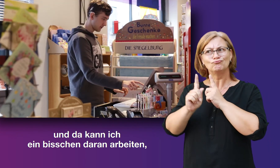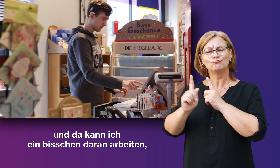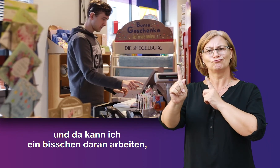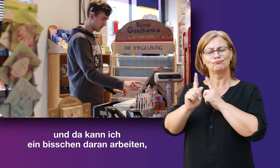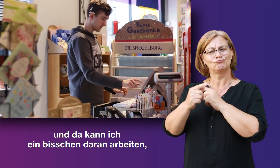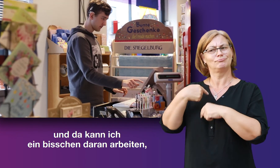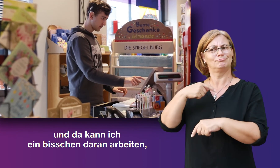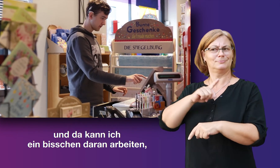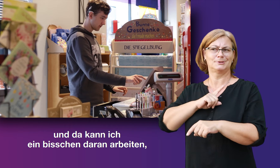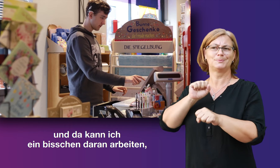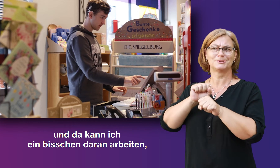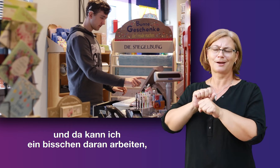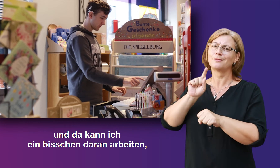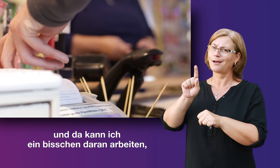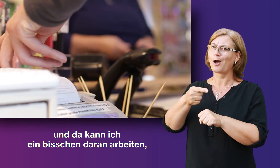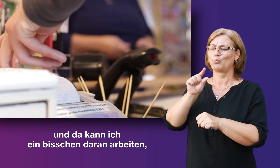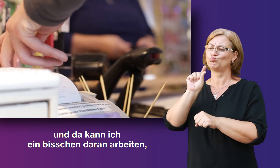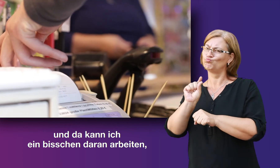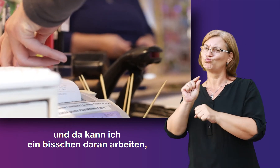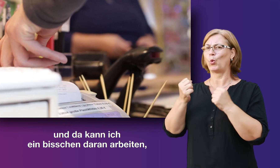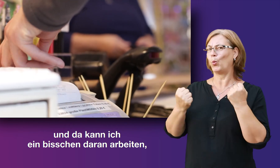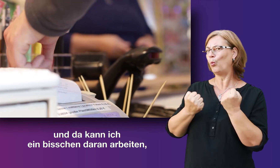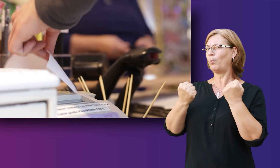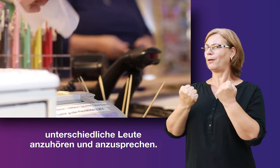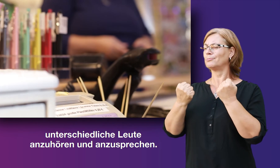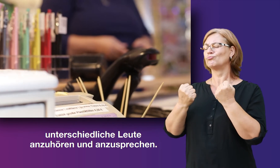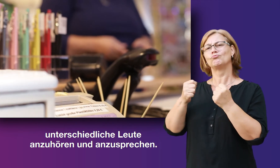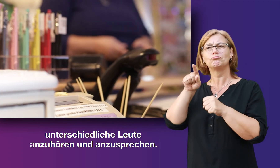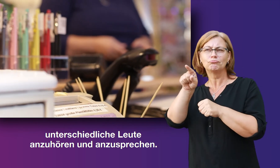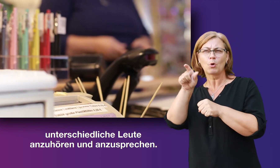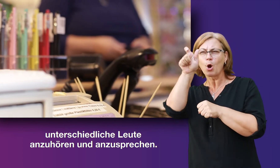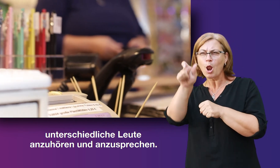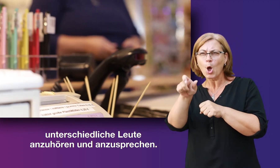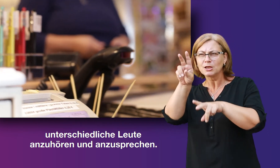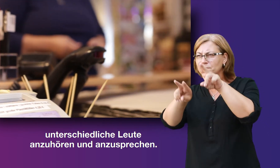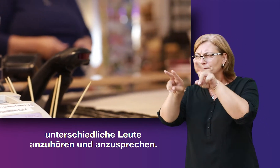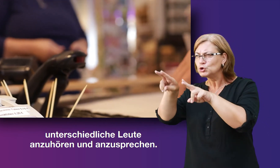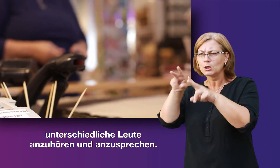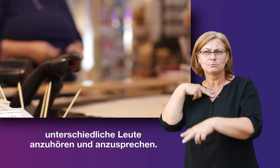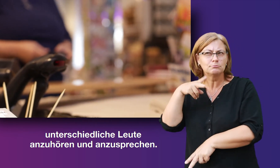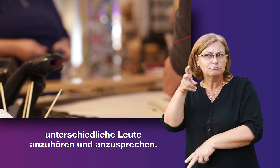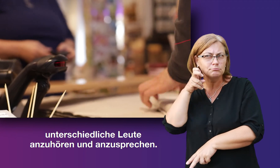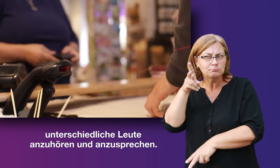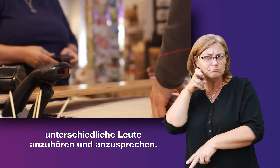Und da kann ich ein bisschen daran arbeiten, unterschiedliche Leute anzuhören.